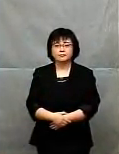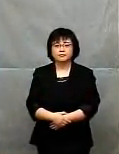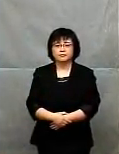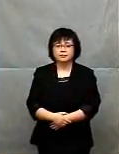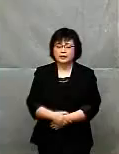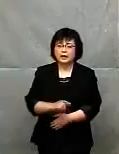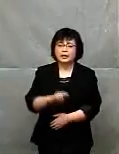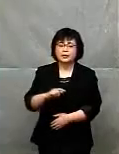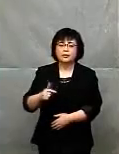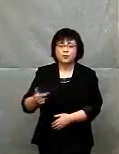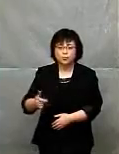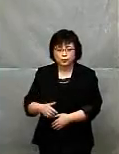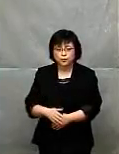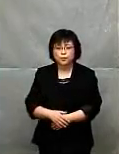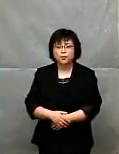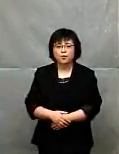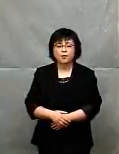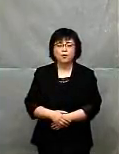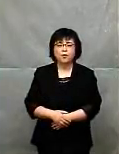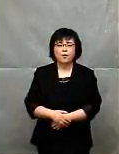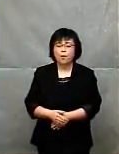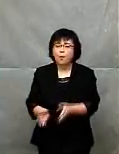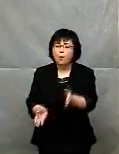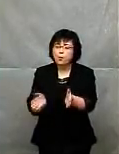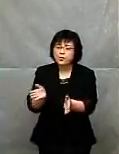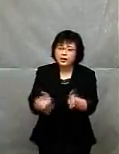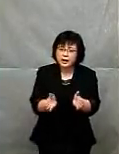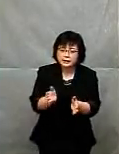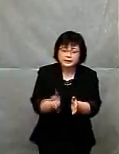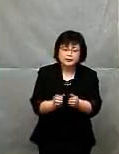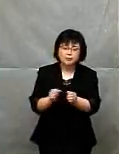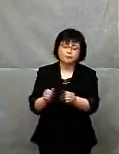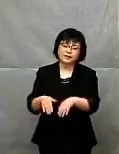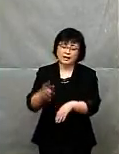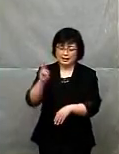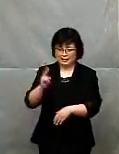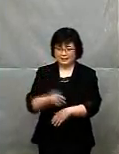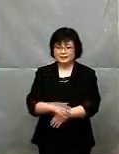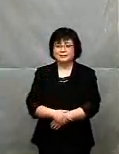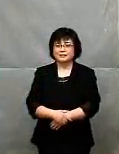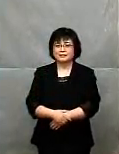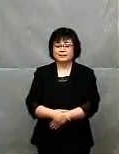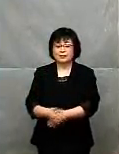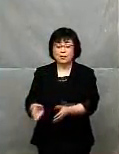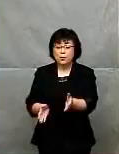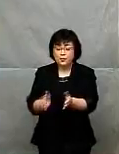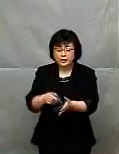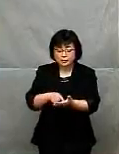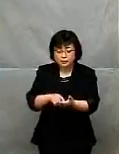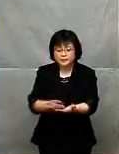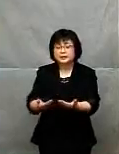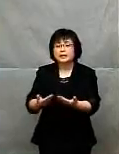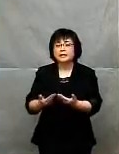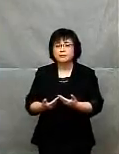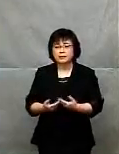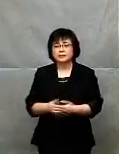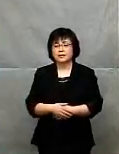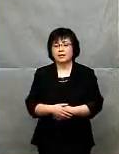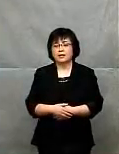いろいろと おもてなしをしてくれたようであります。おもてなしにご尽力をいただき